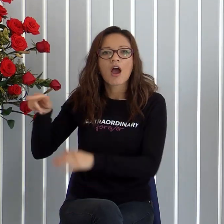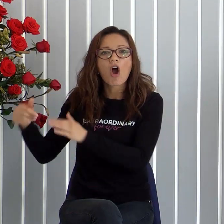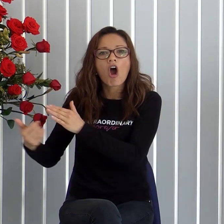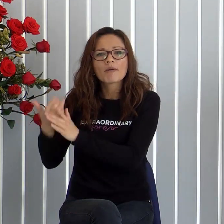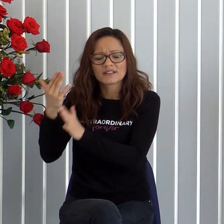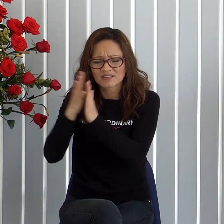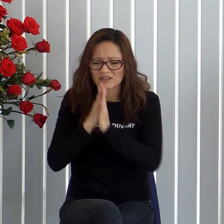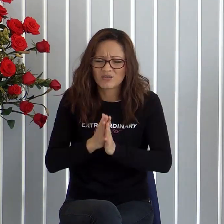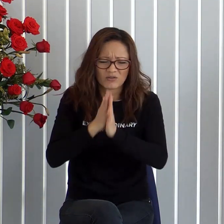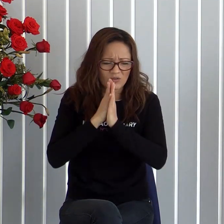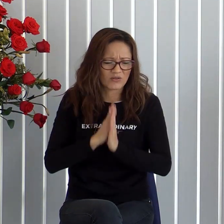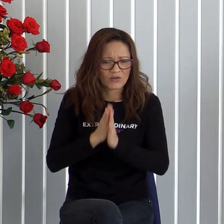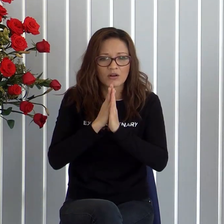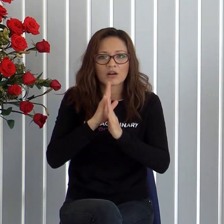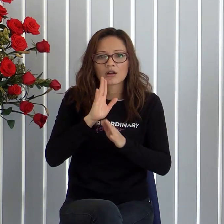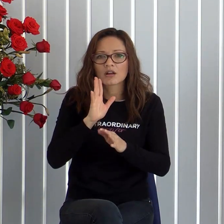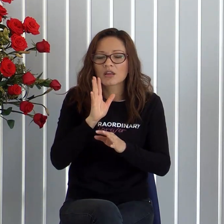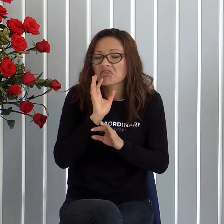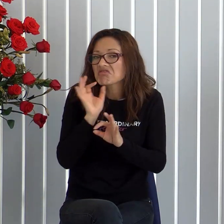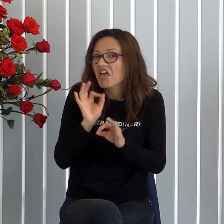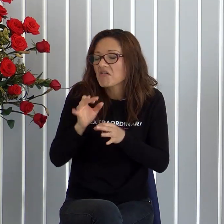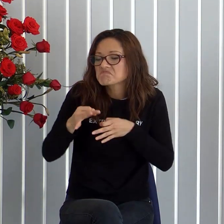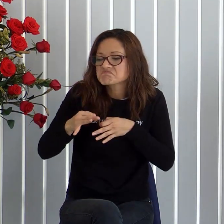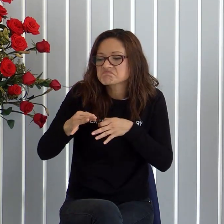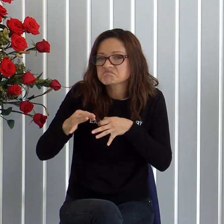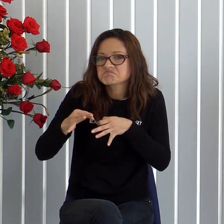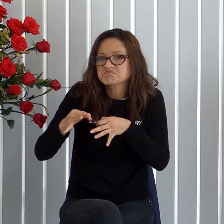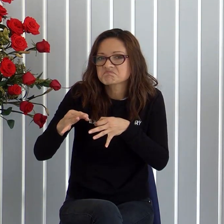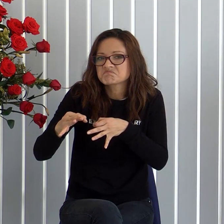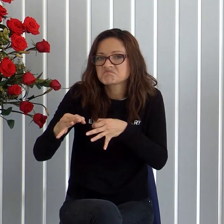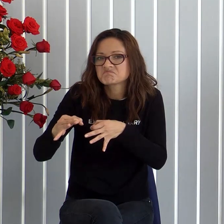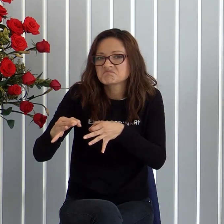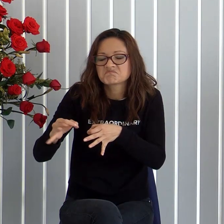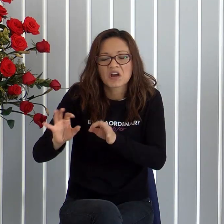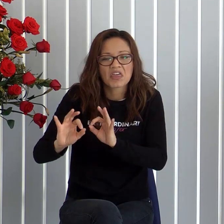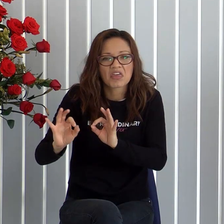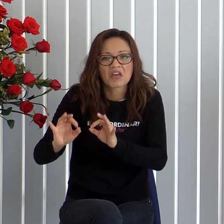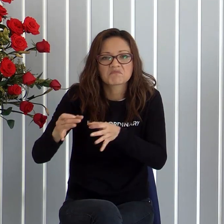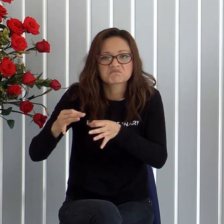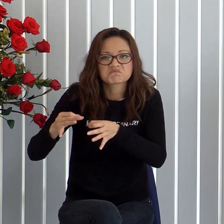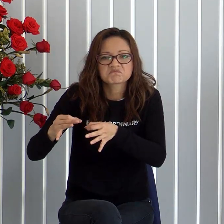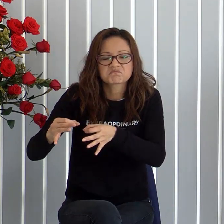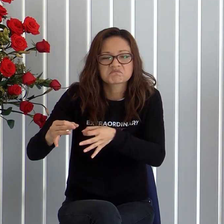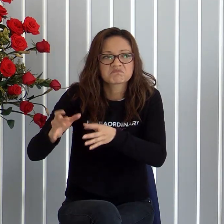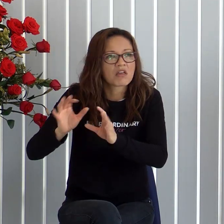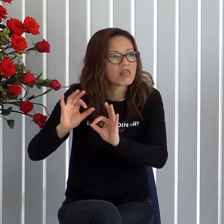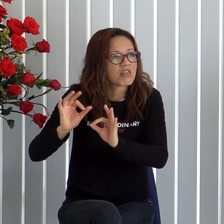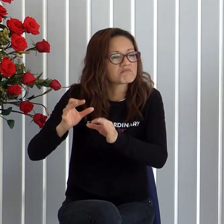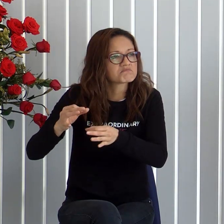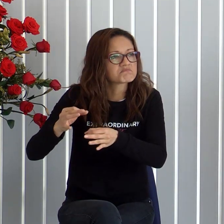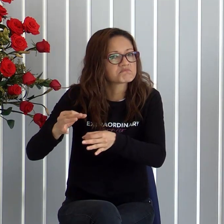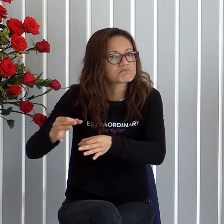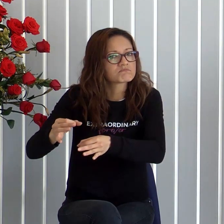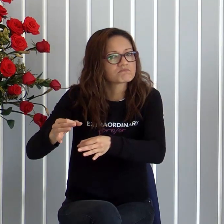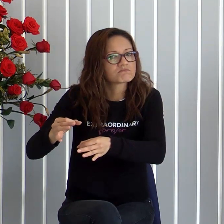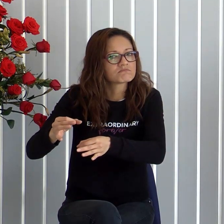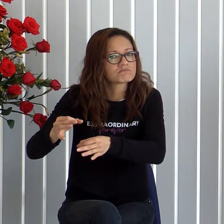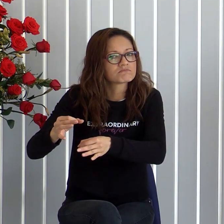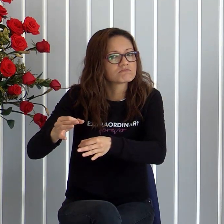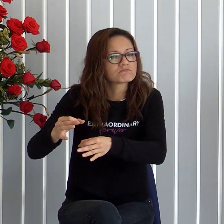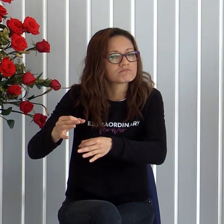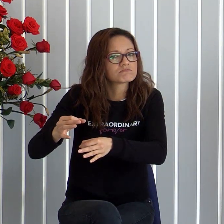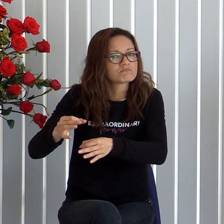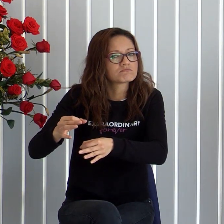orar y de pronto no pasó nada, y no pasó nada, y no pasó nada, y no pasó nada, y no pasó